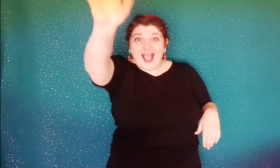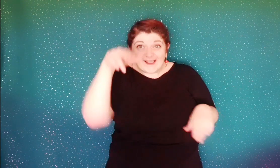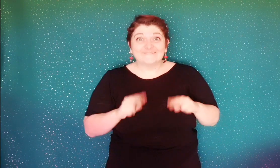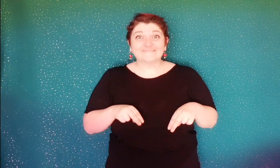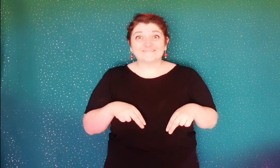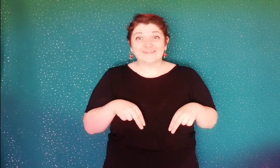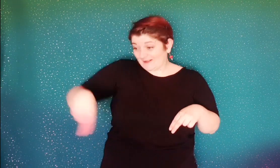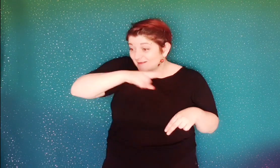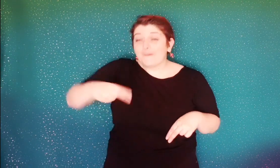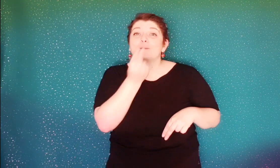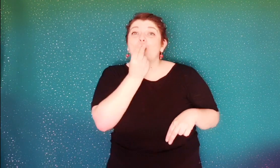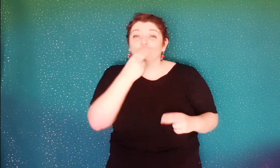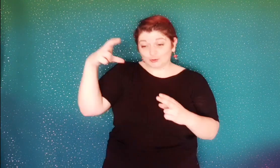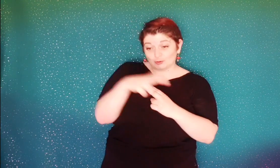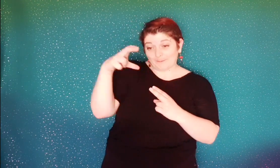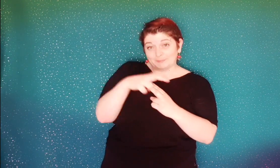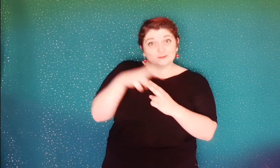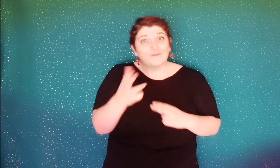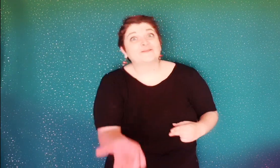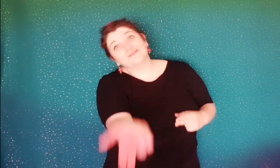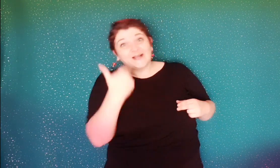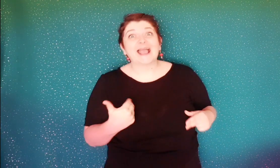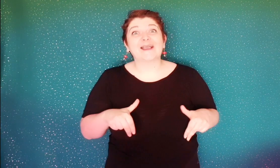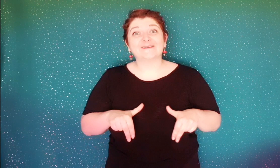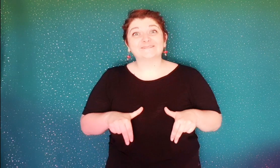Tu veux manger des champignons avec nous?